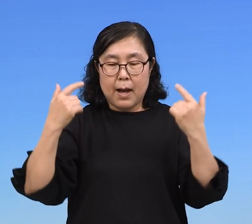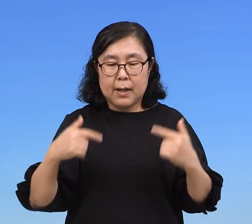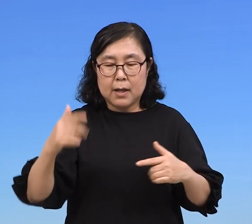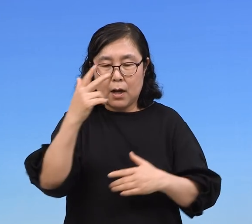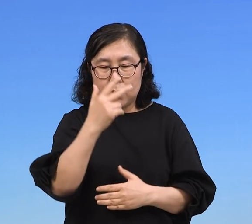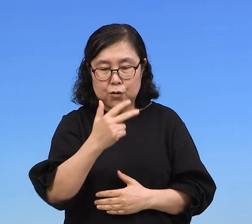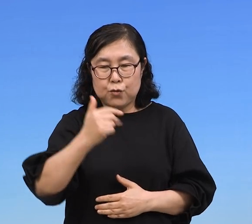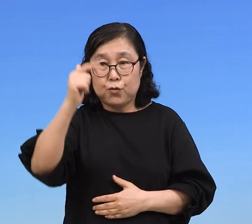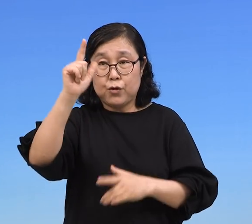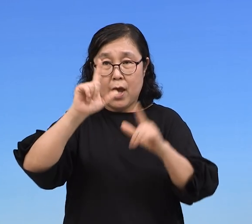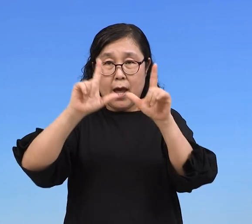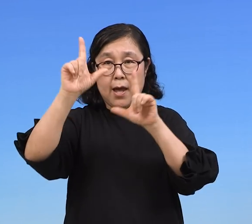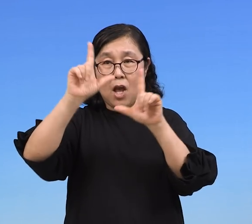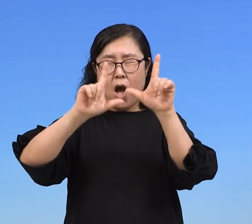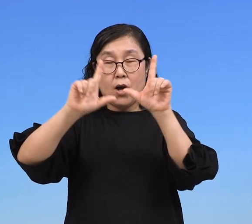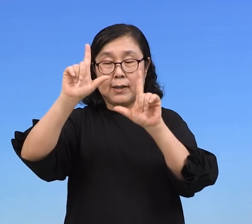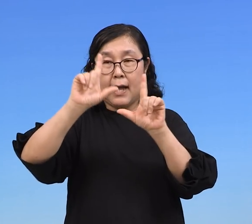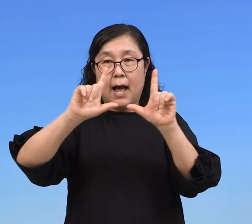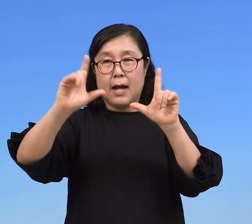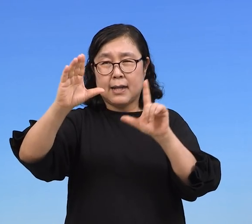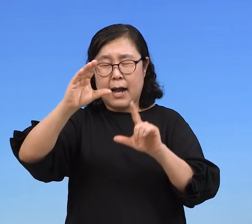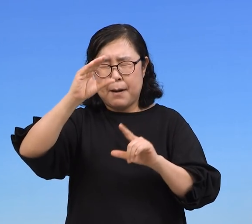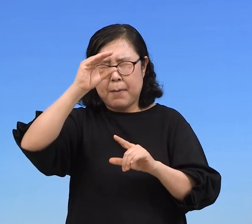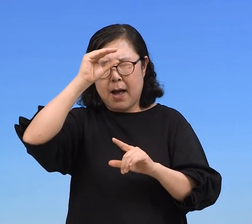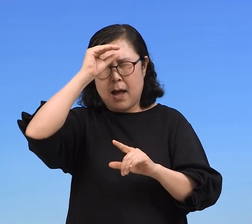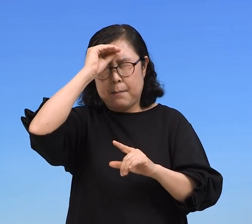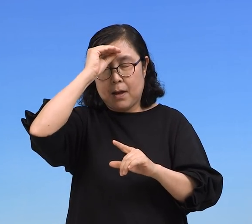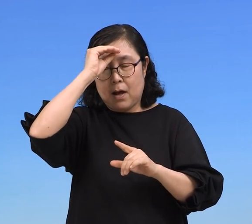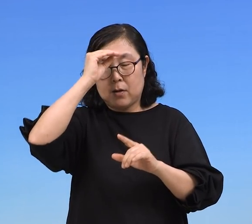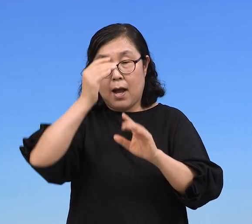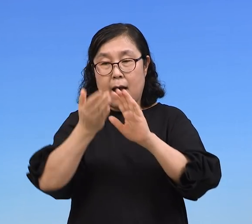날마다 주의 형상대로 변화되리라,